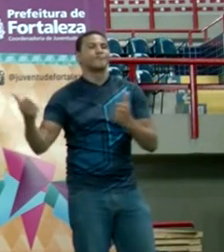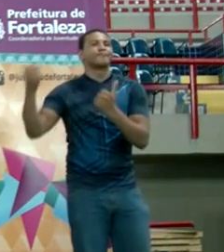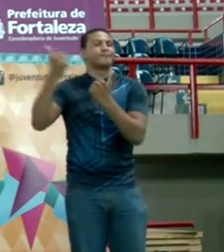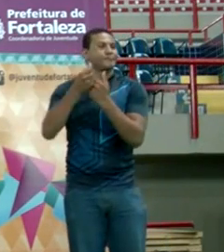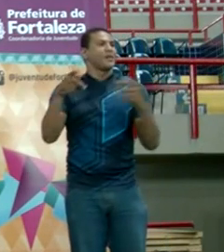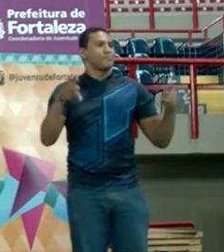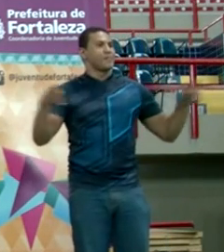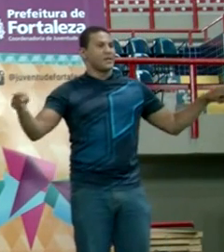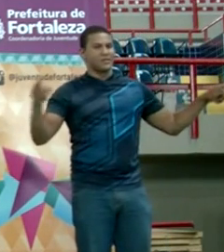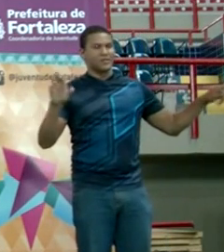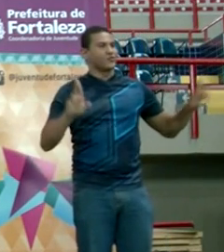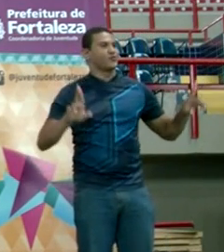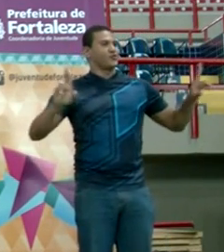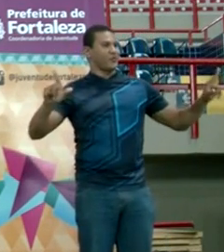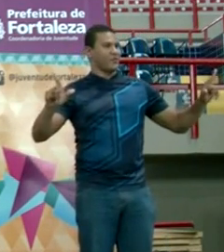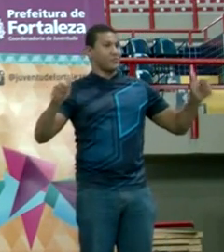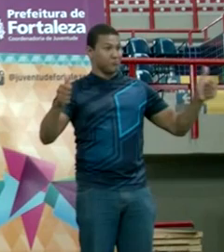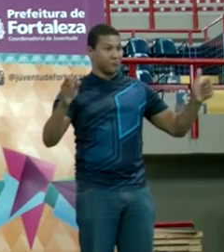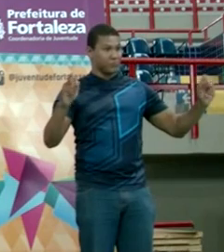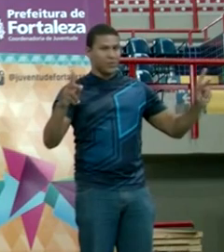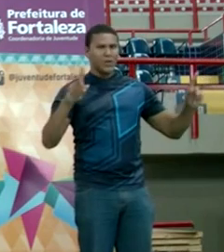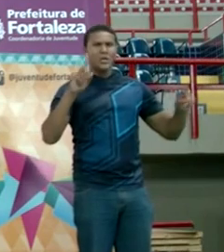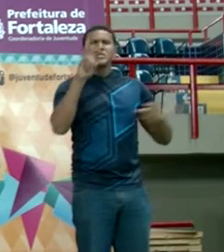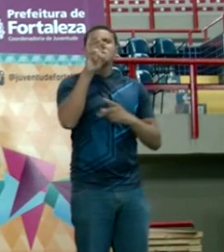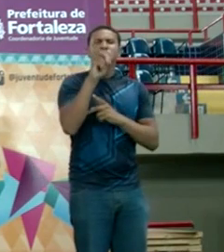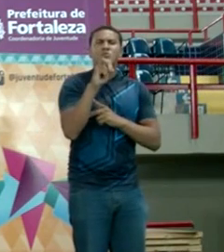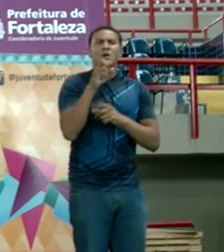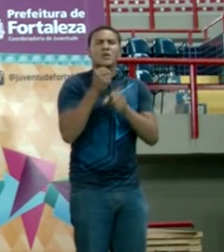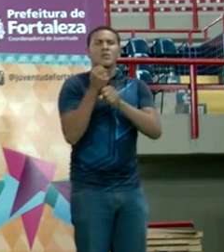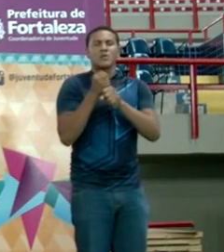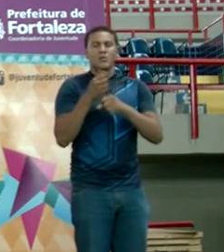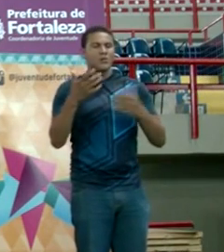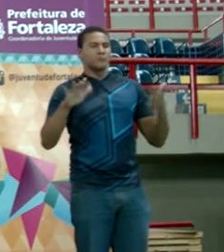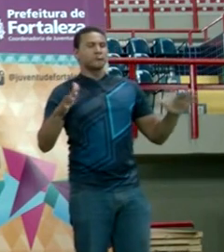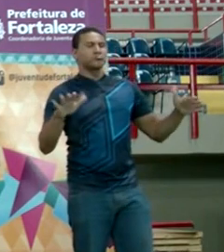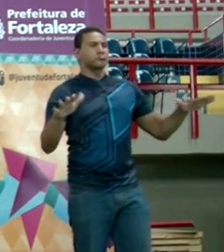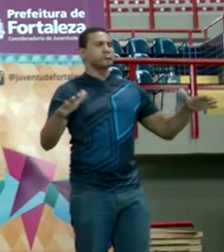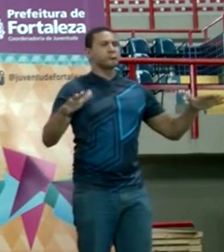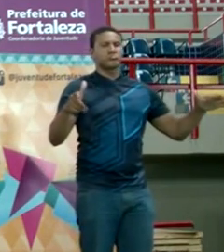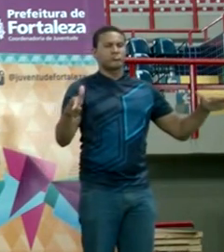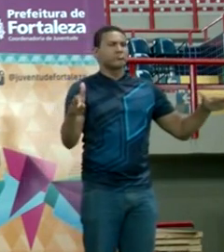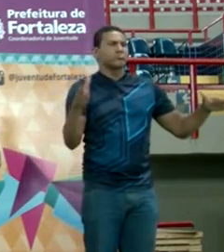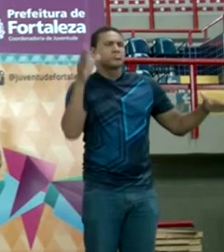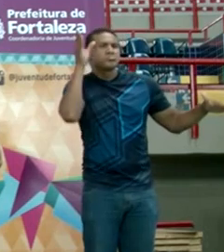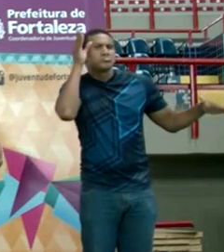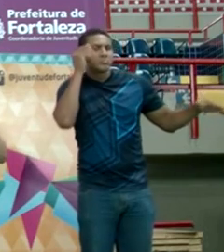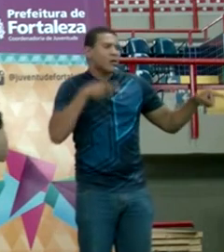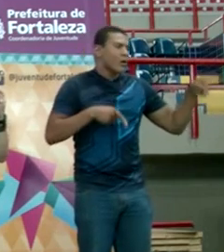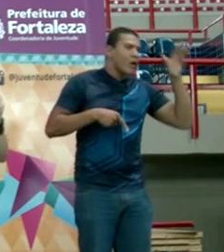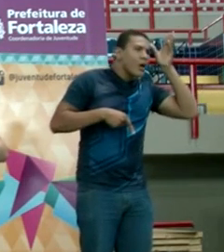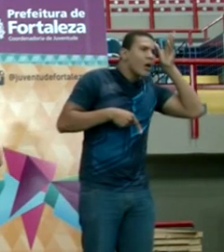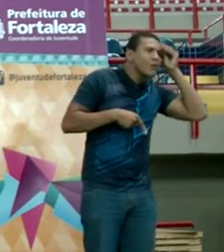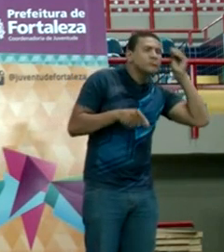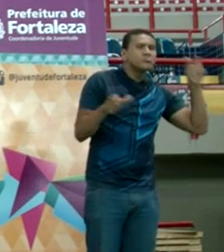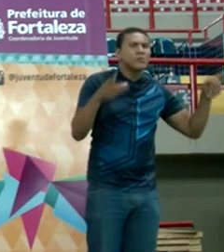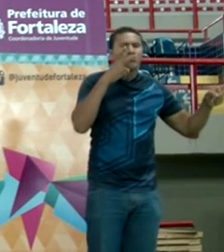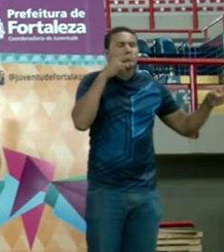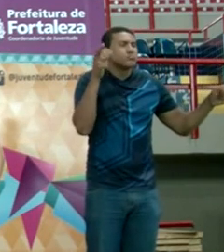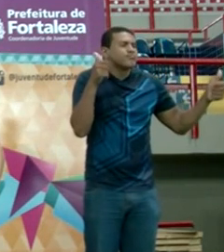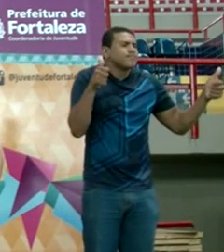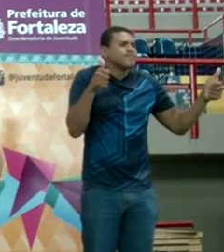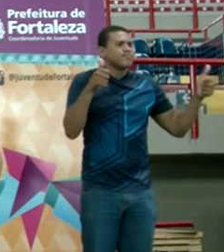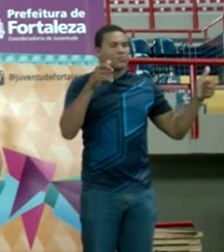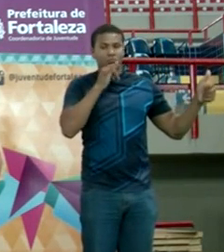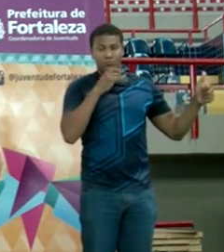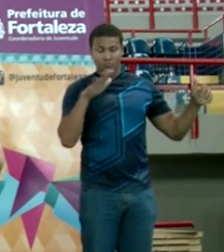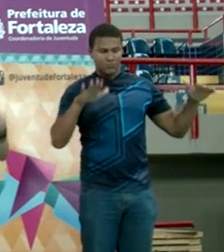anos 50 a situação ficou tão menos tensa que vai ter assinatura em 55, esse ano fazendo 60